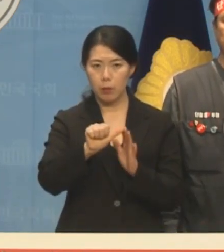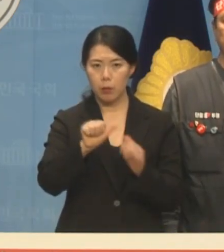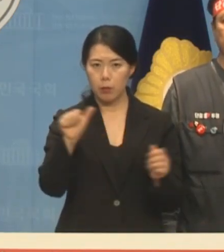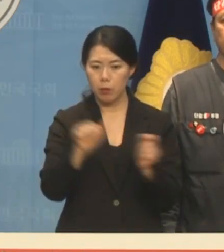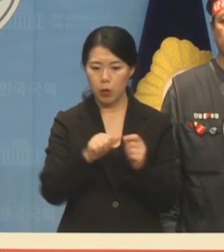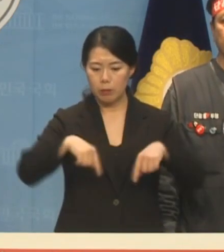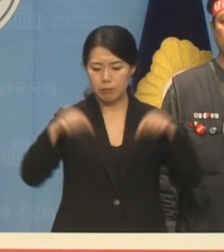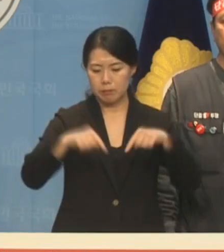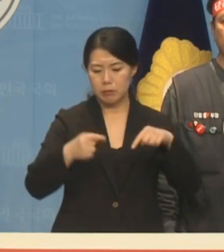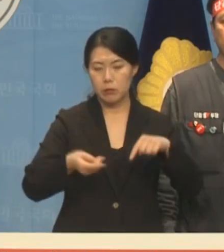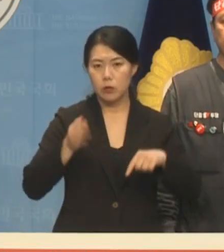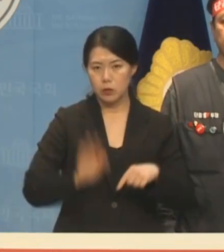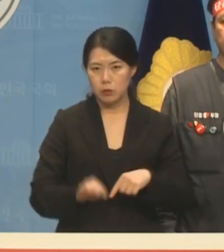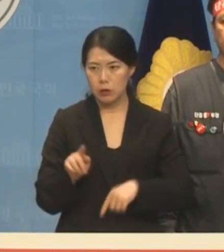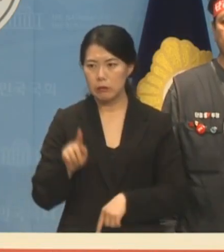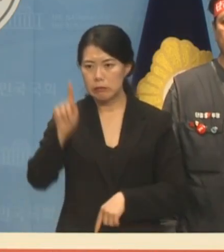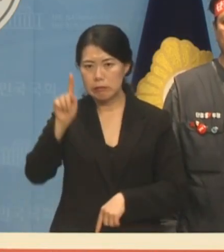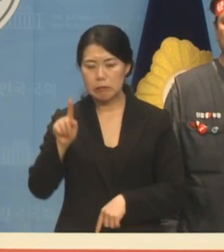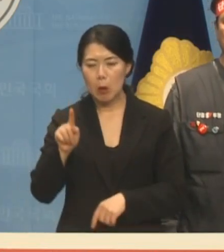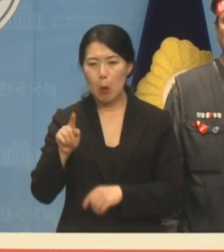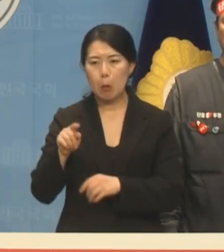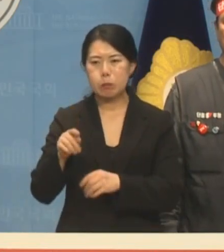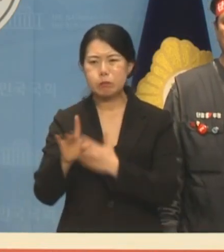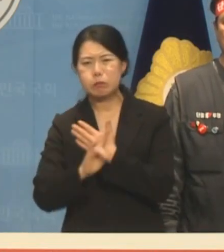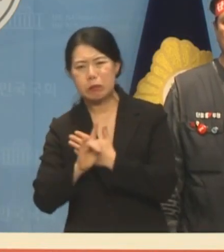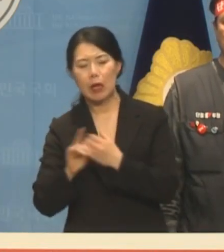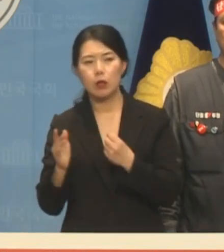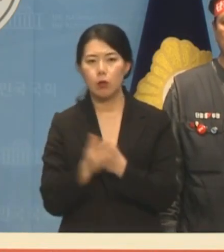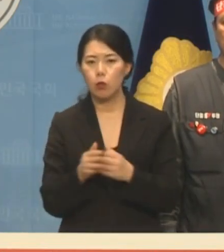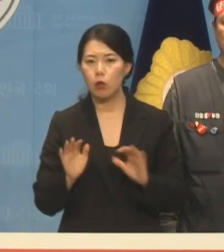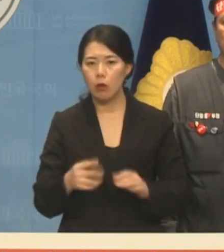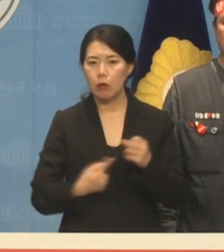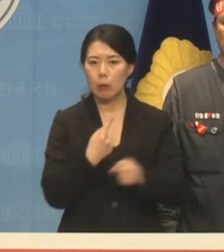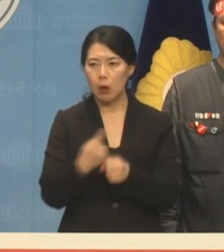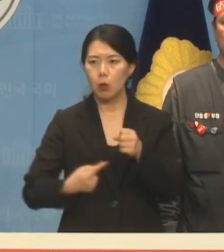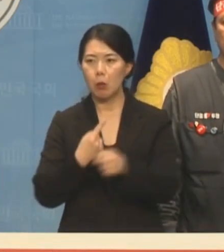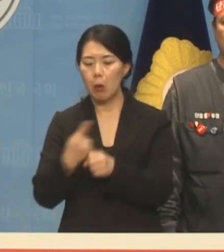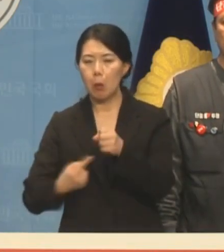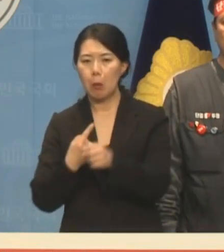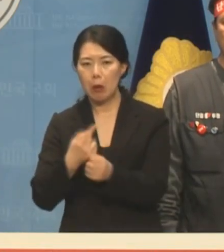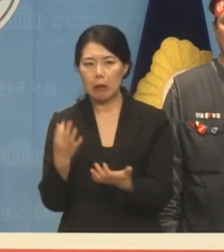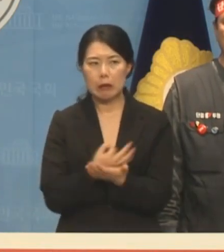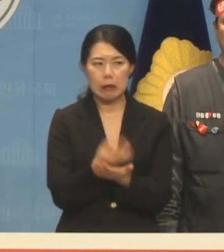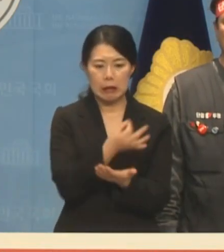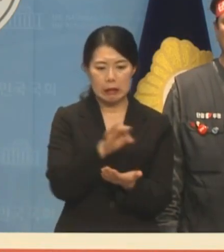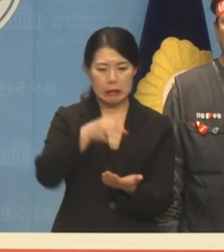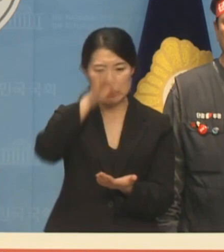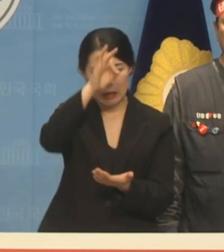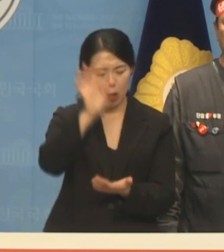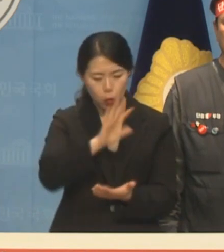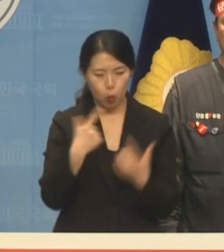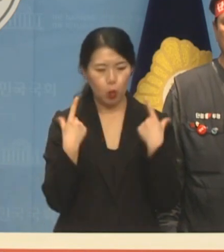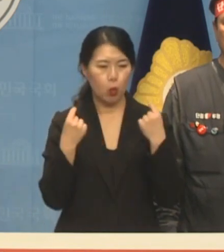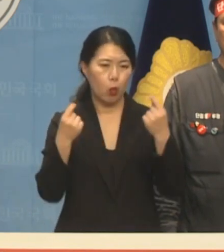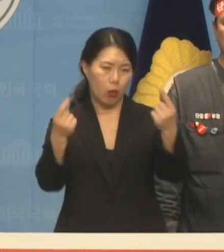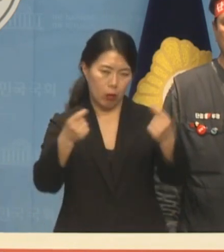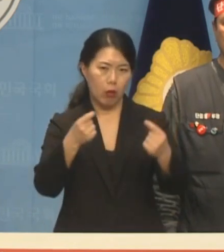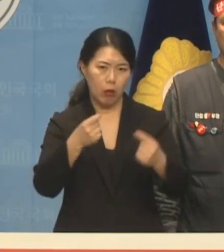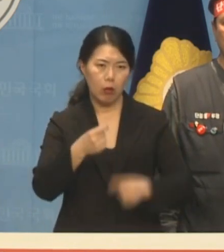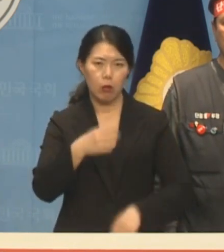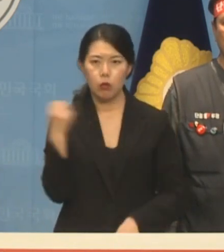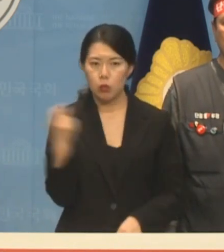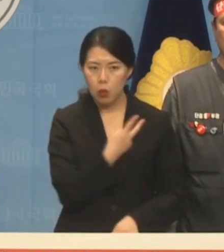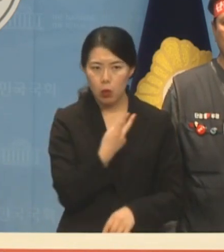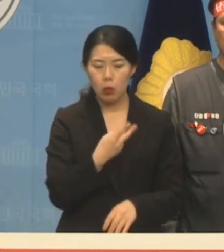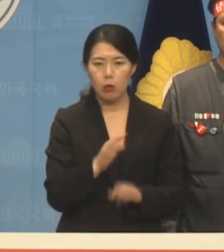원청인 동서석유화학 핑계를 대면서 매년 정기적으로 인상하는 시급을 동결하고 매년